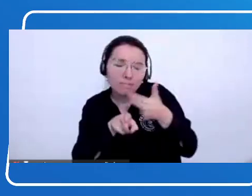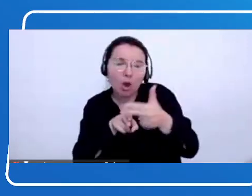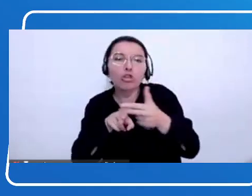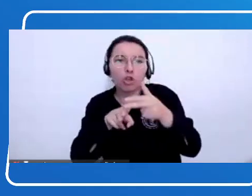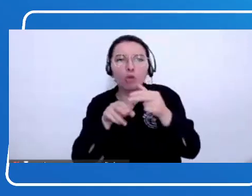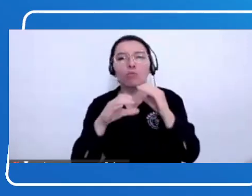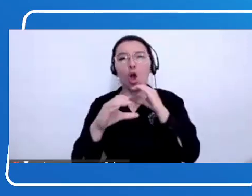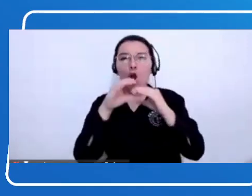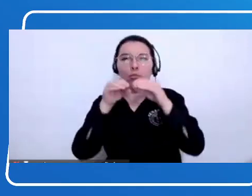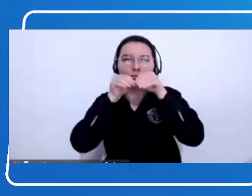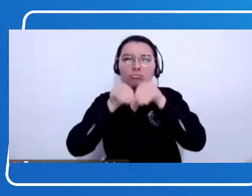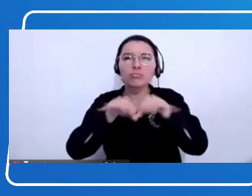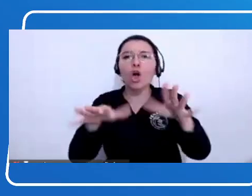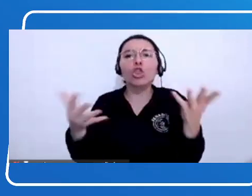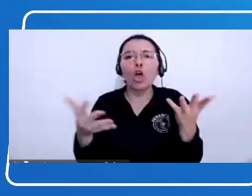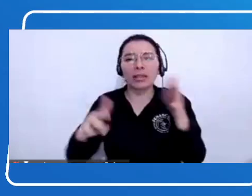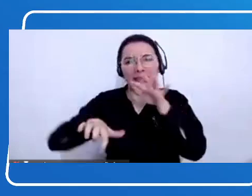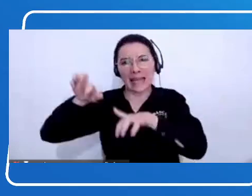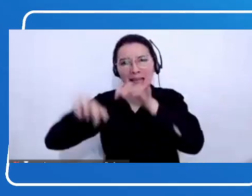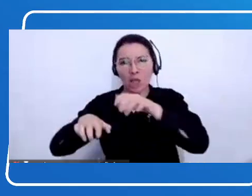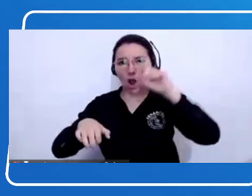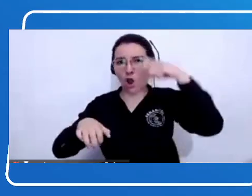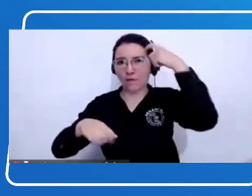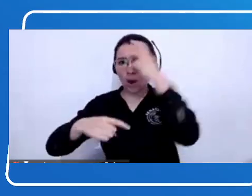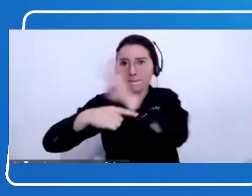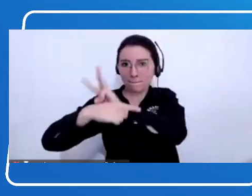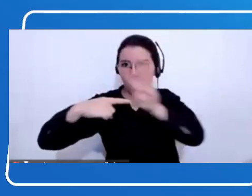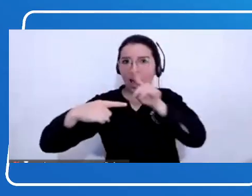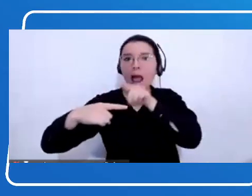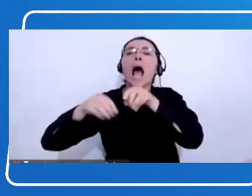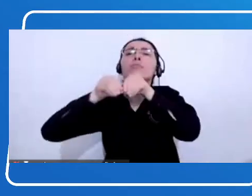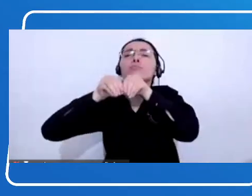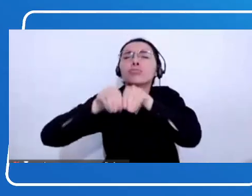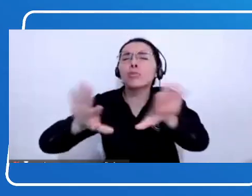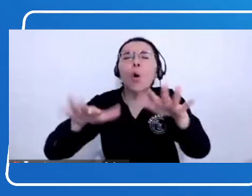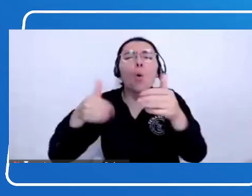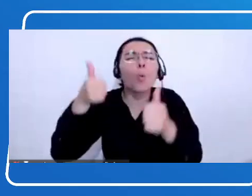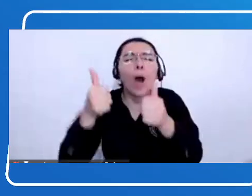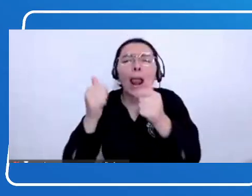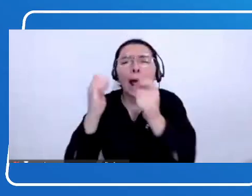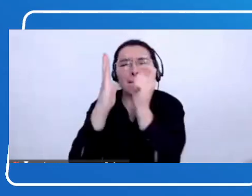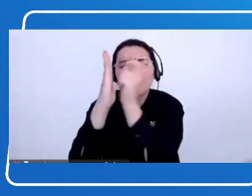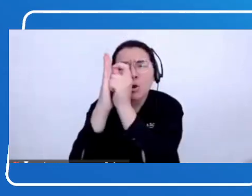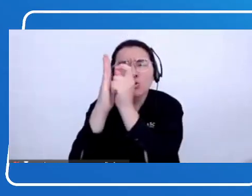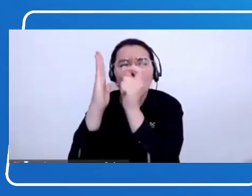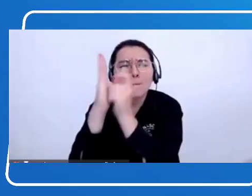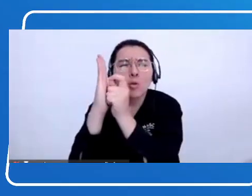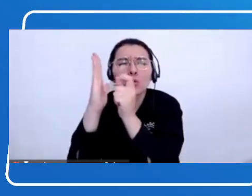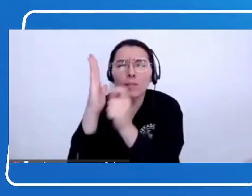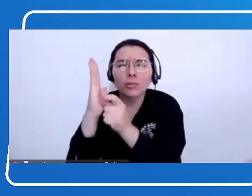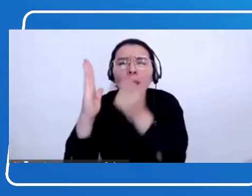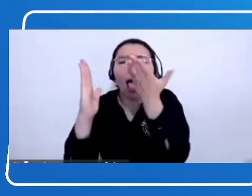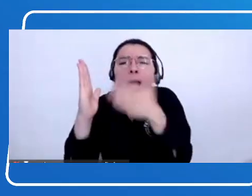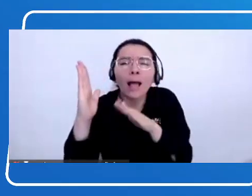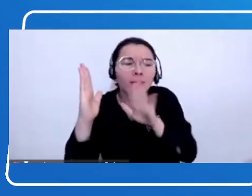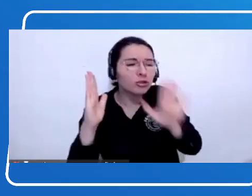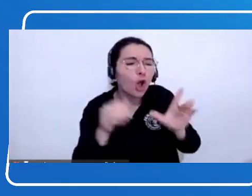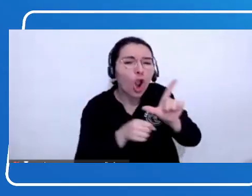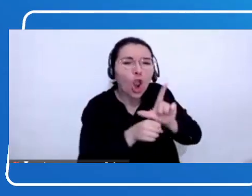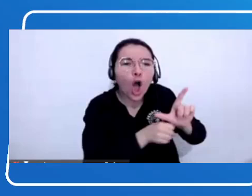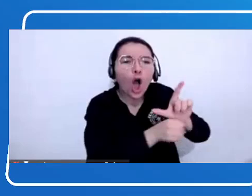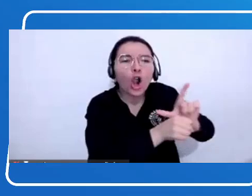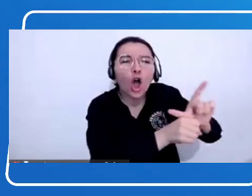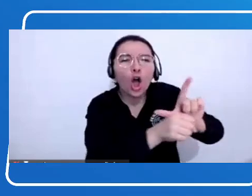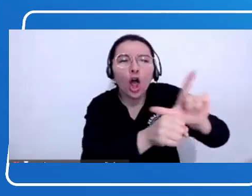la página de la Secretaría de Gobierno cada uno de los puntos que están asignados en las localidades para